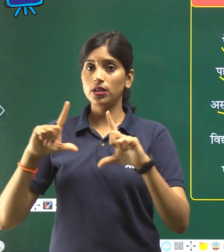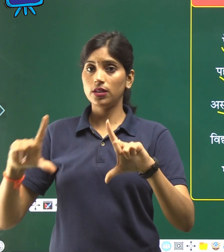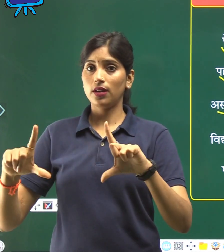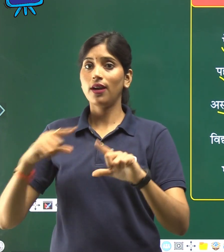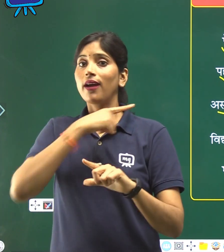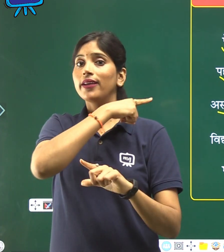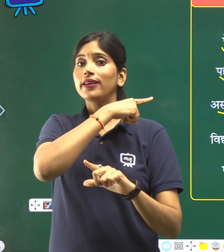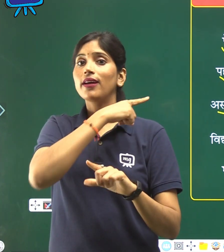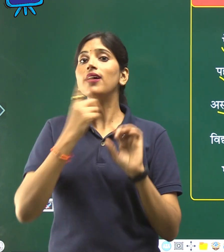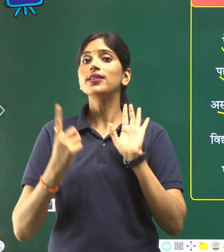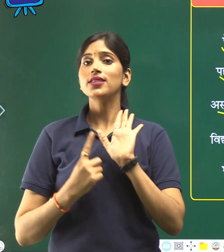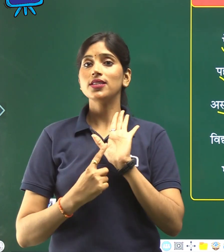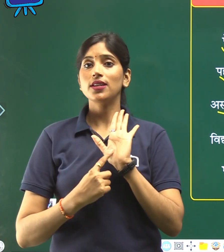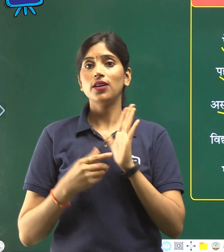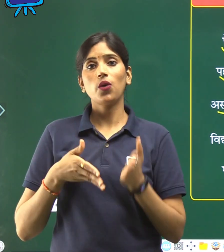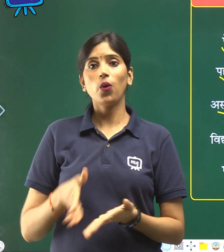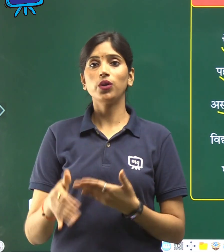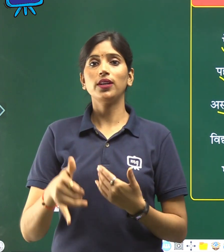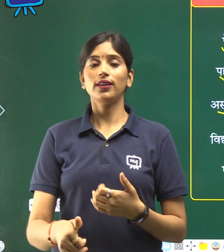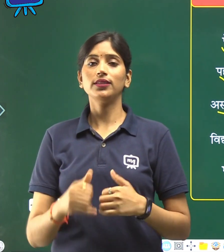यह चिन्ह होता है,